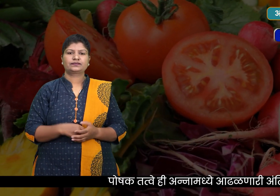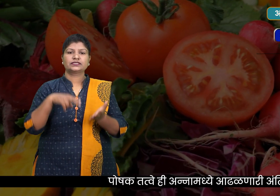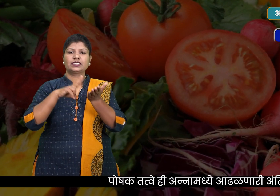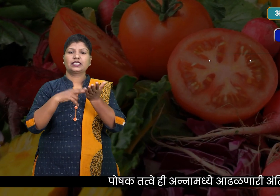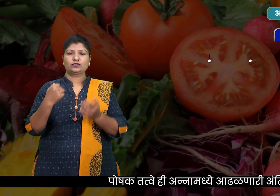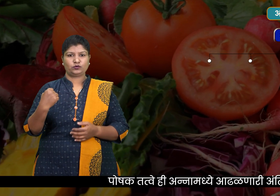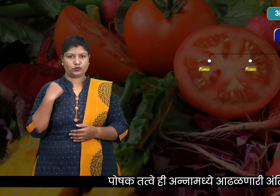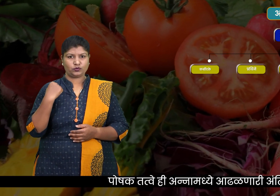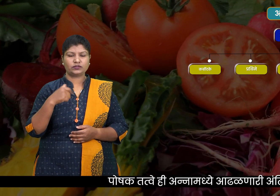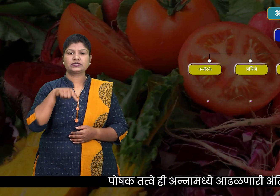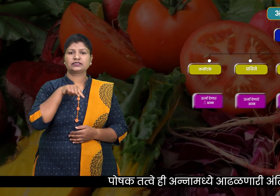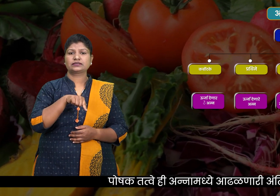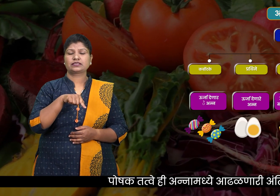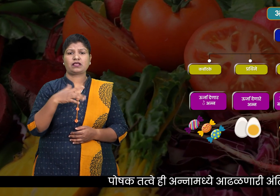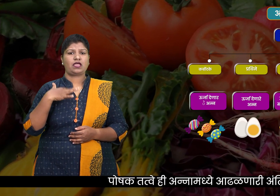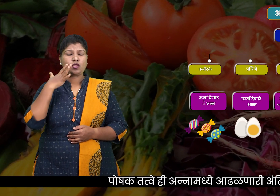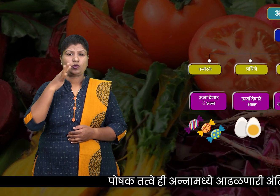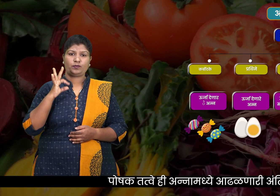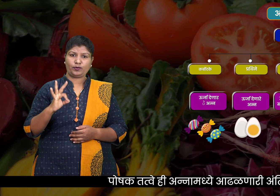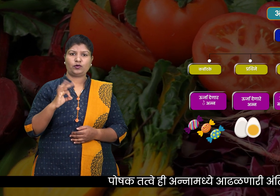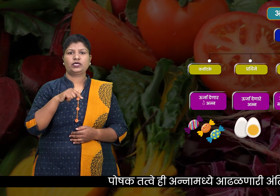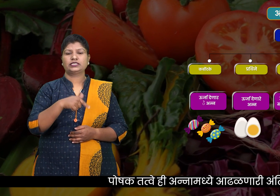पोषक तत्वे ही अन्नामध्ये आढळणारी अंतिम